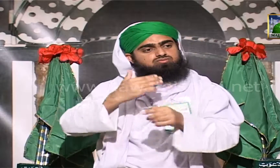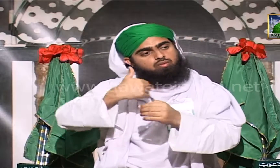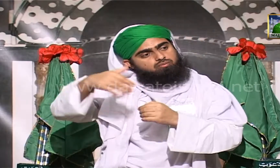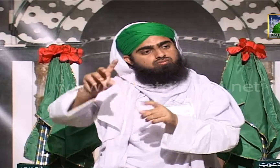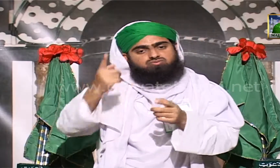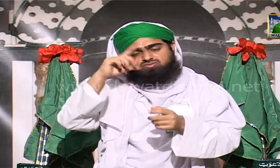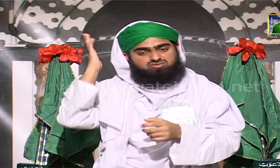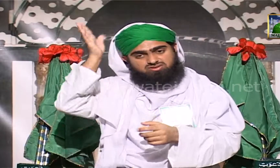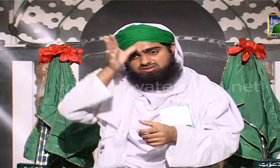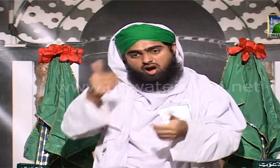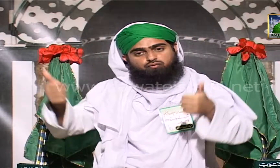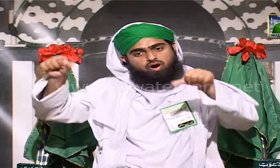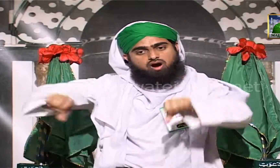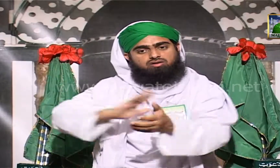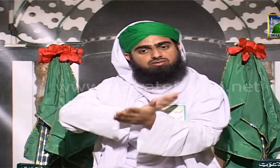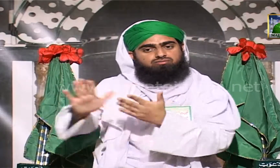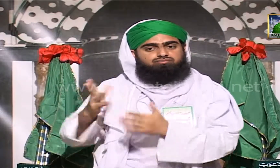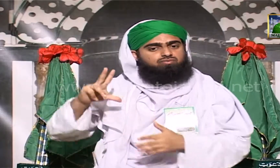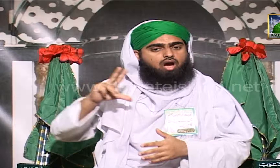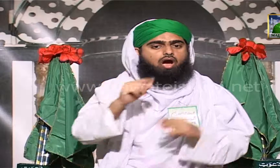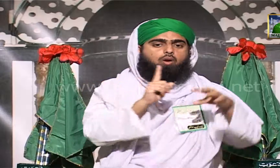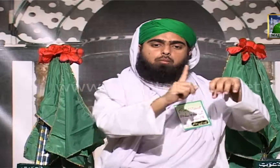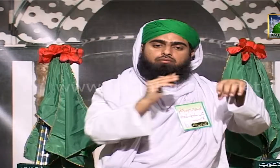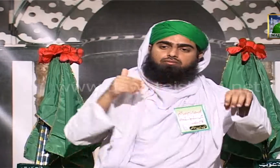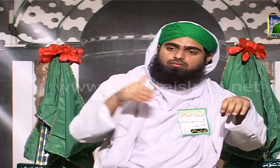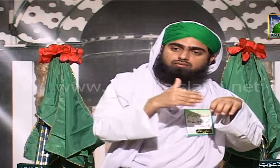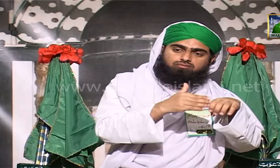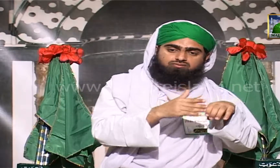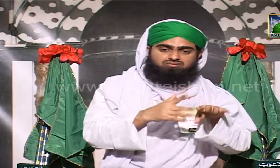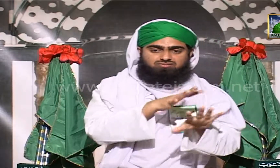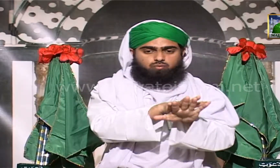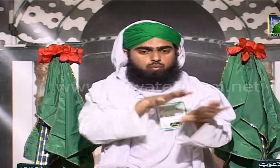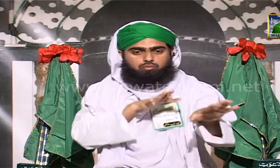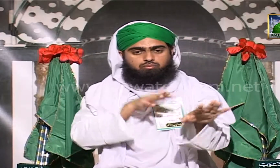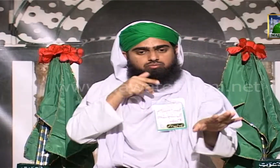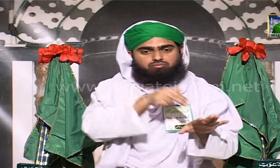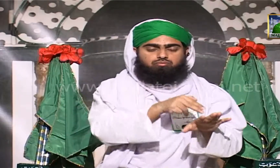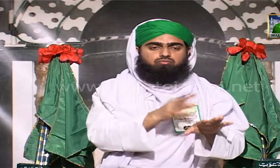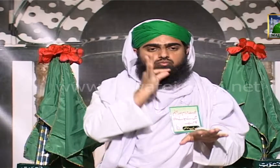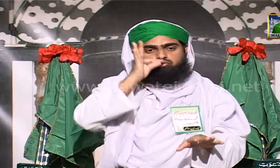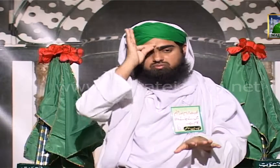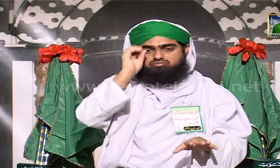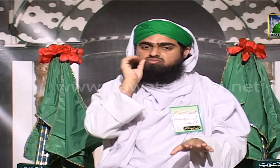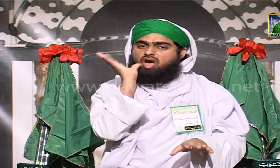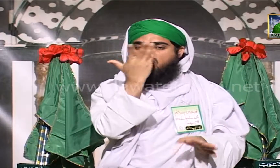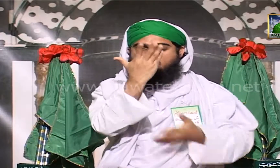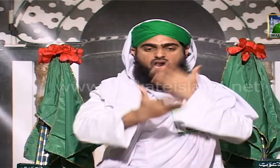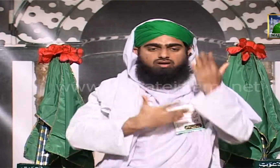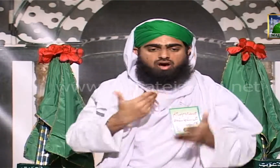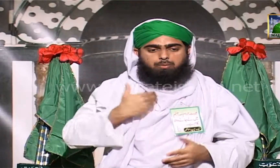فرمایا کہ اب ہم جہاد اصغر سے جہاد اکبر کی طرف لوٹ رہے ہیں, یعنی چھوٹے